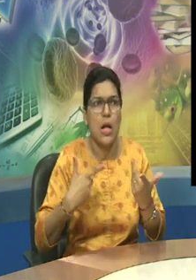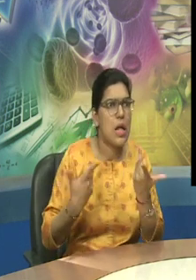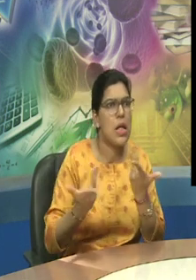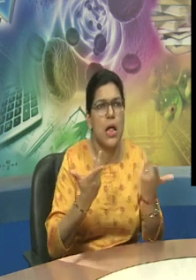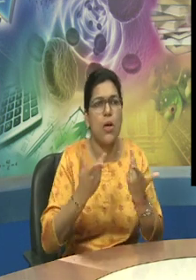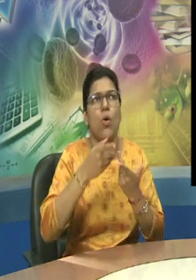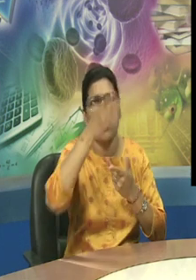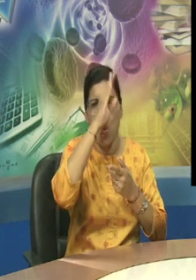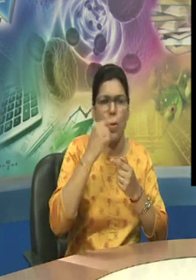और